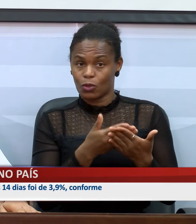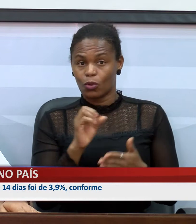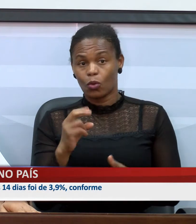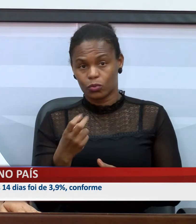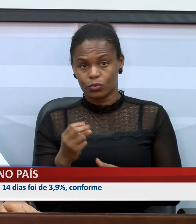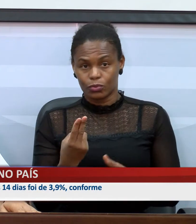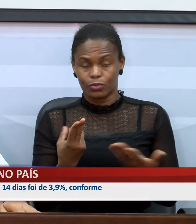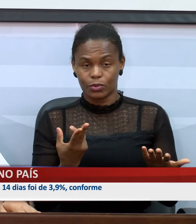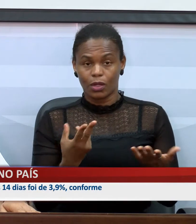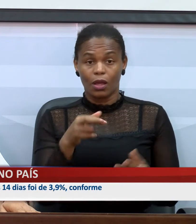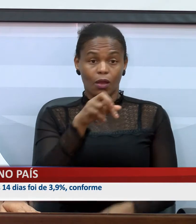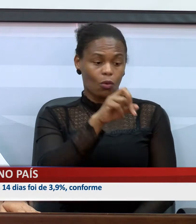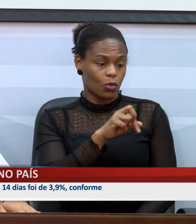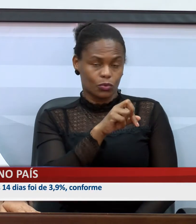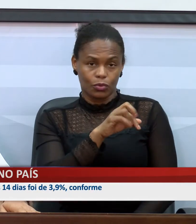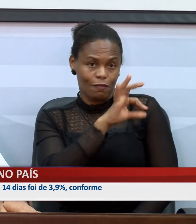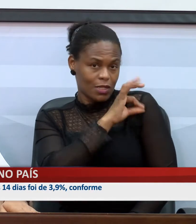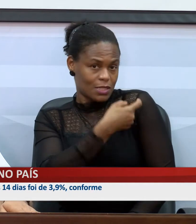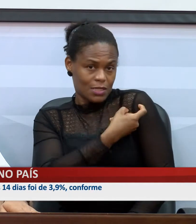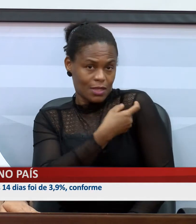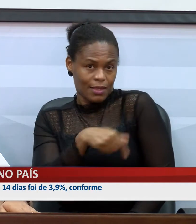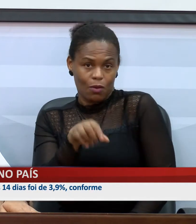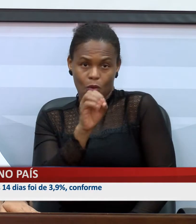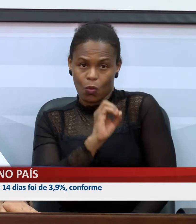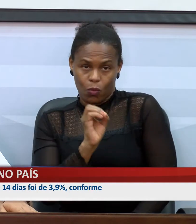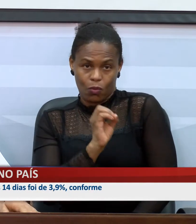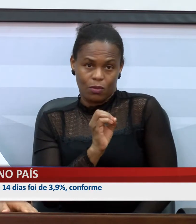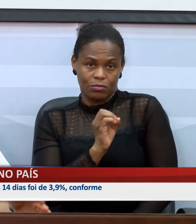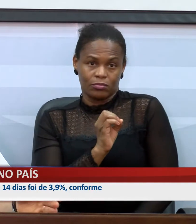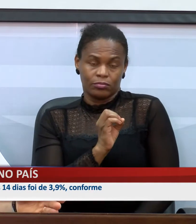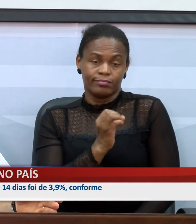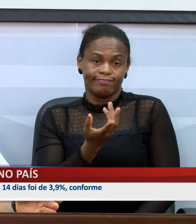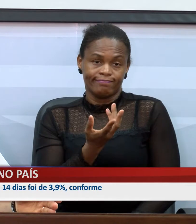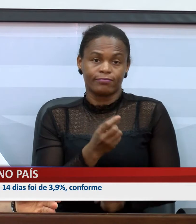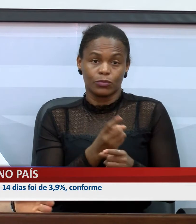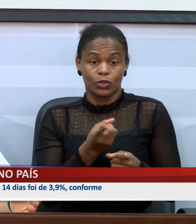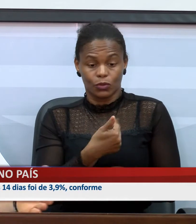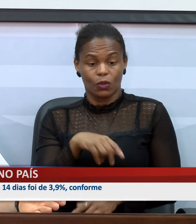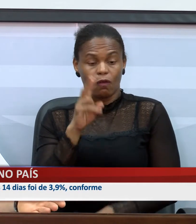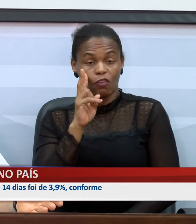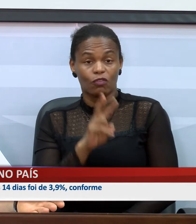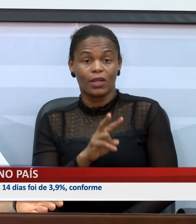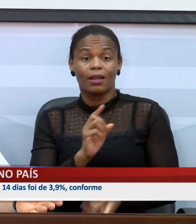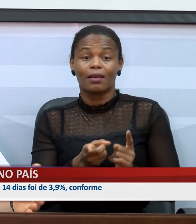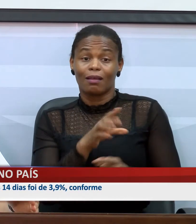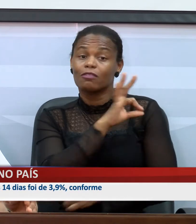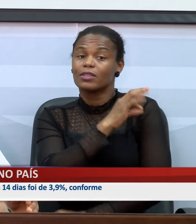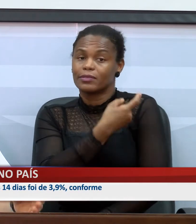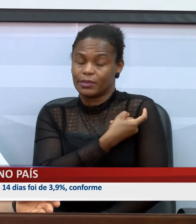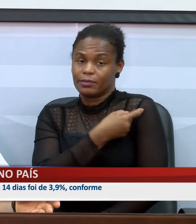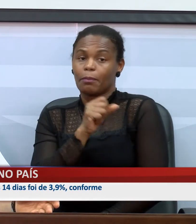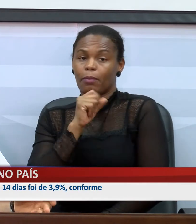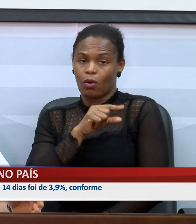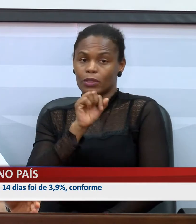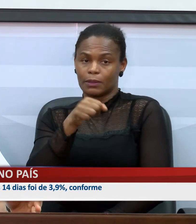outubro, 8 não estavam vacinados. Portanto, vemos que a vacina